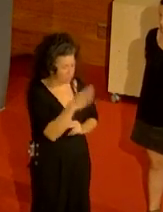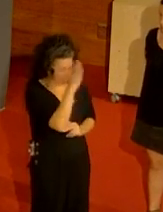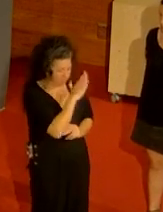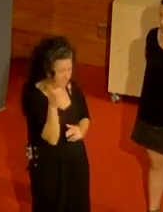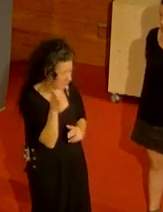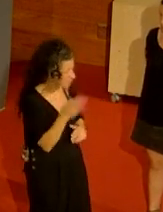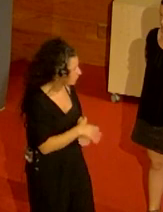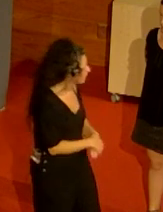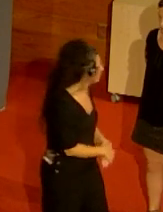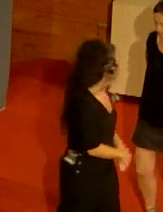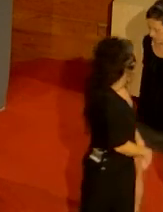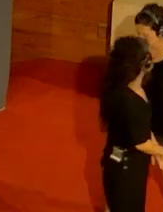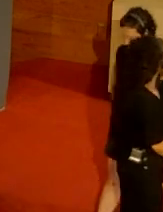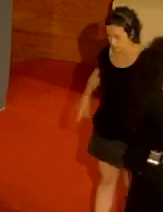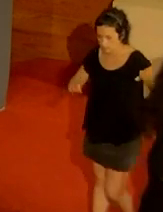eso conlleva, ¿no?